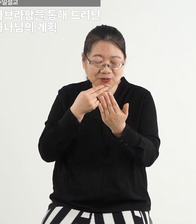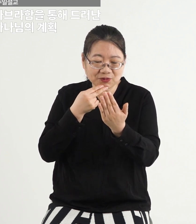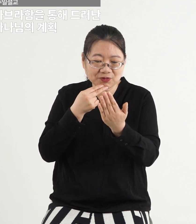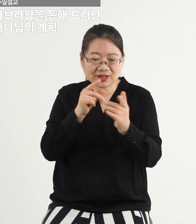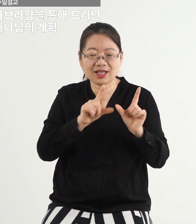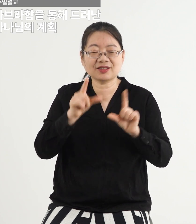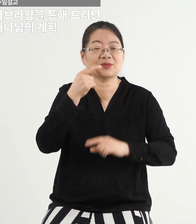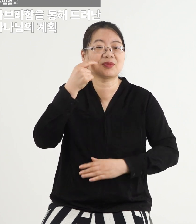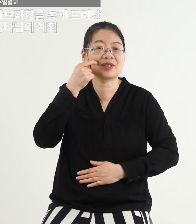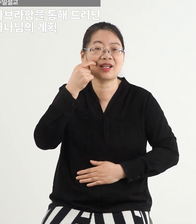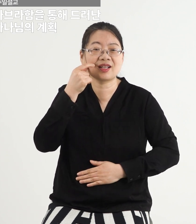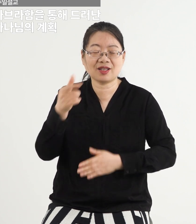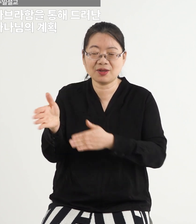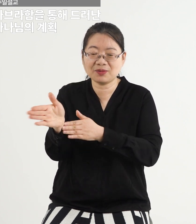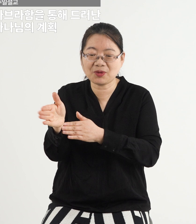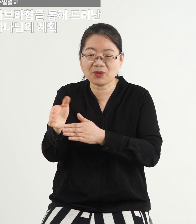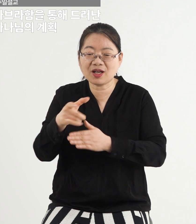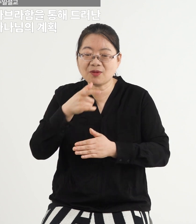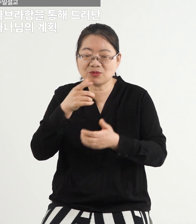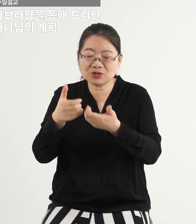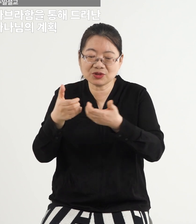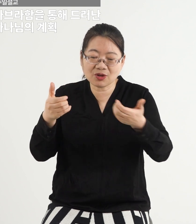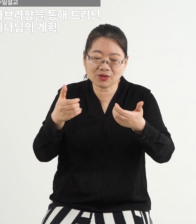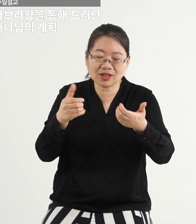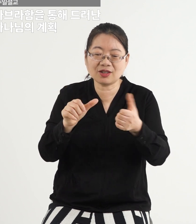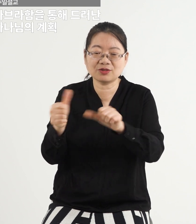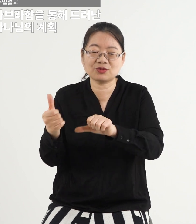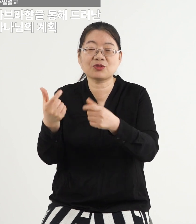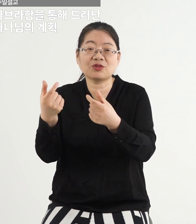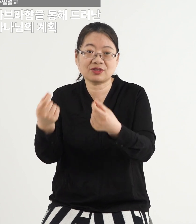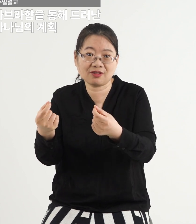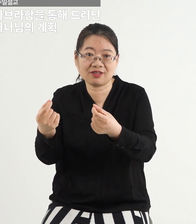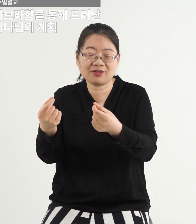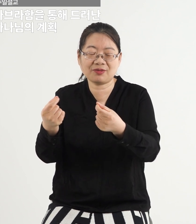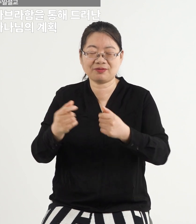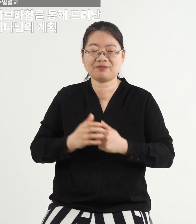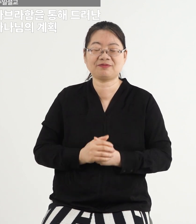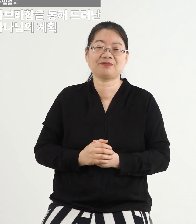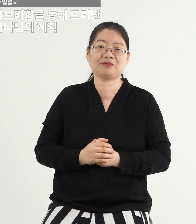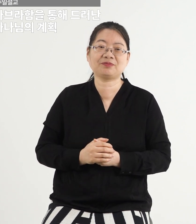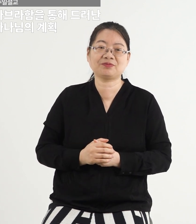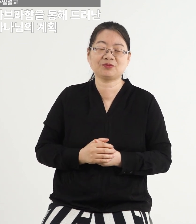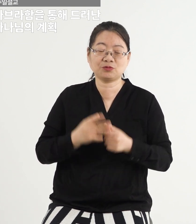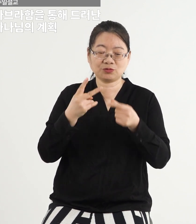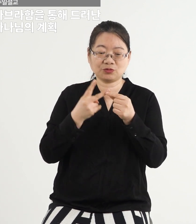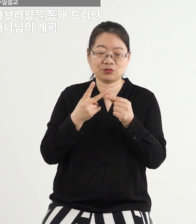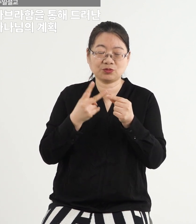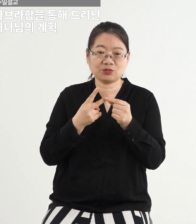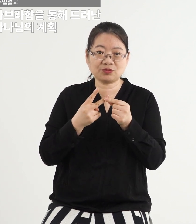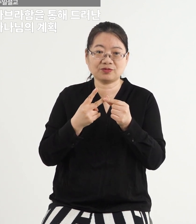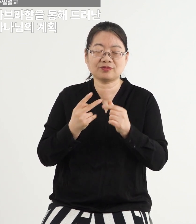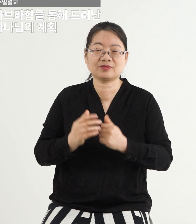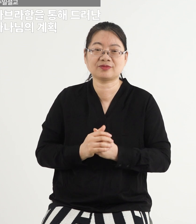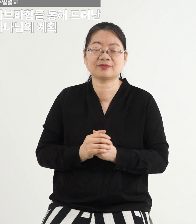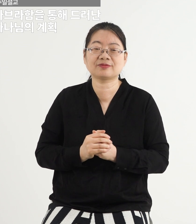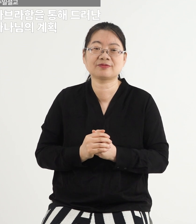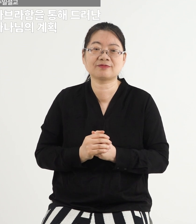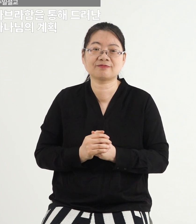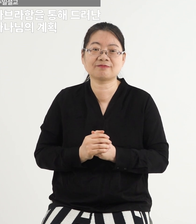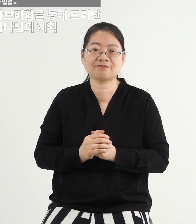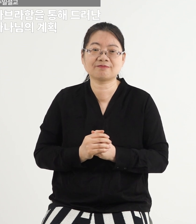없는 것처럼 살 수 없도록 돼 있어요. 자, 두 번째 잘 보세요.